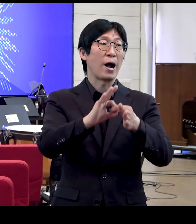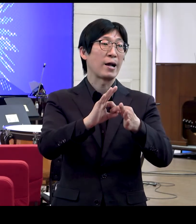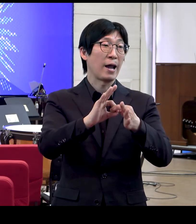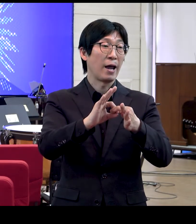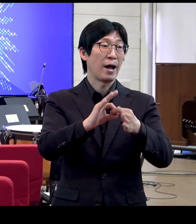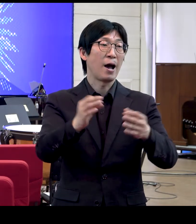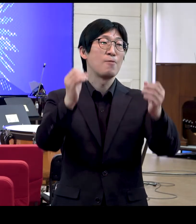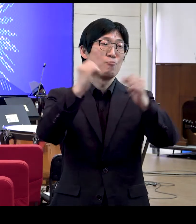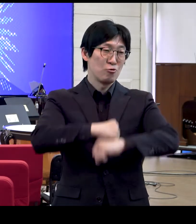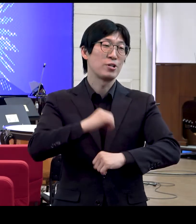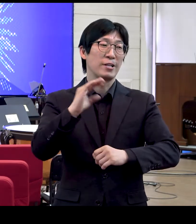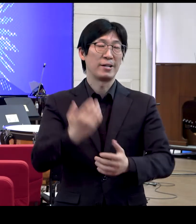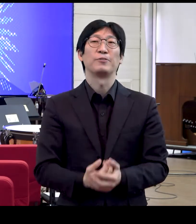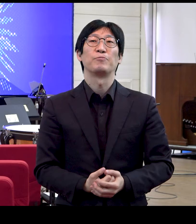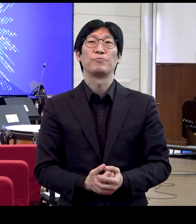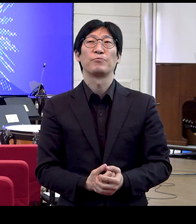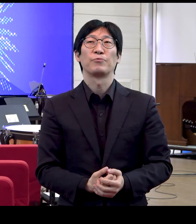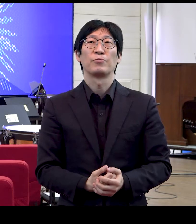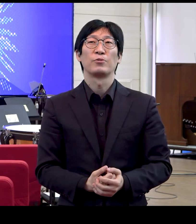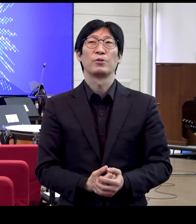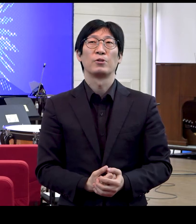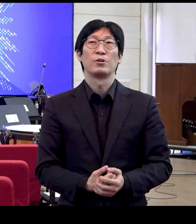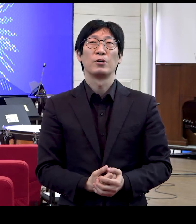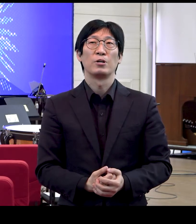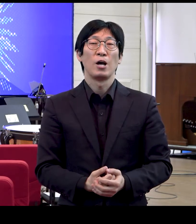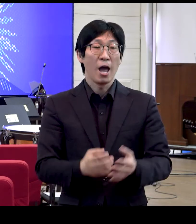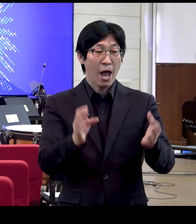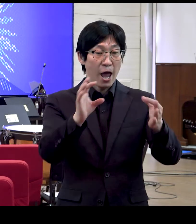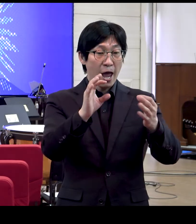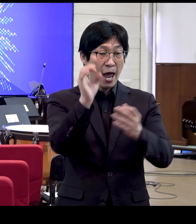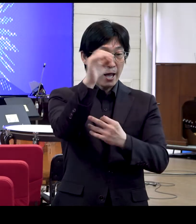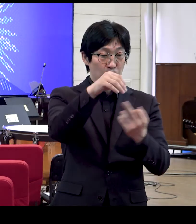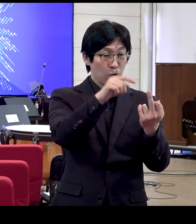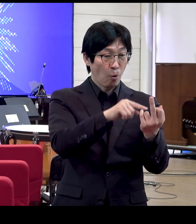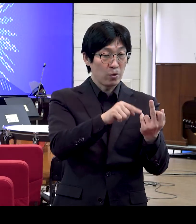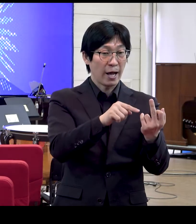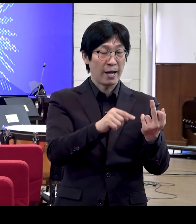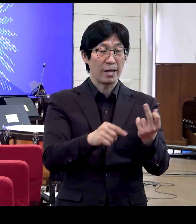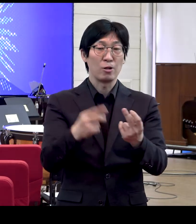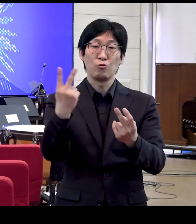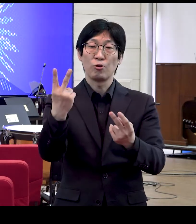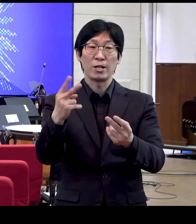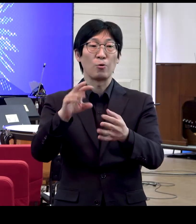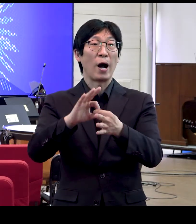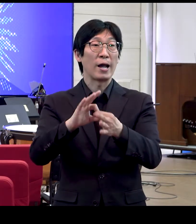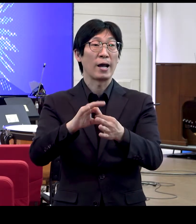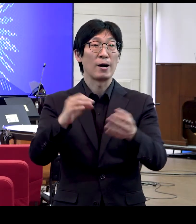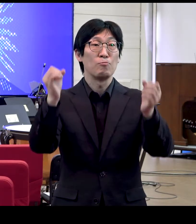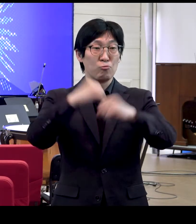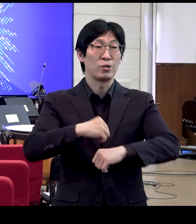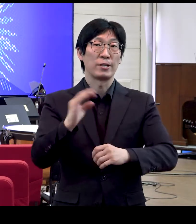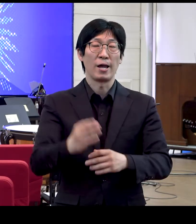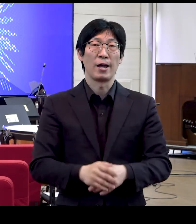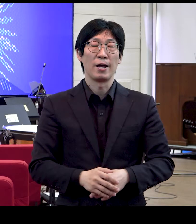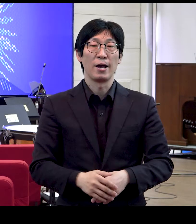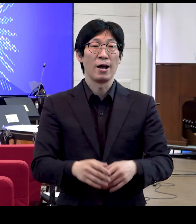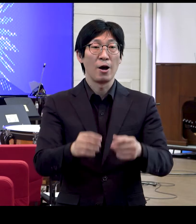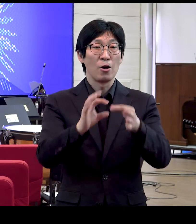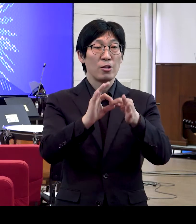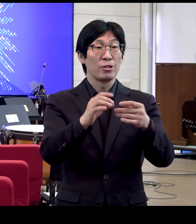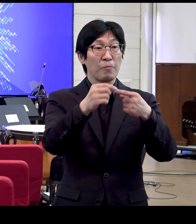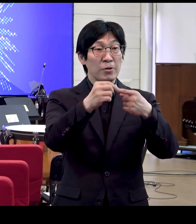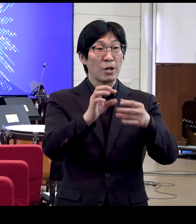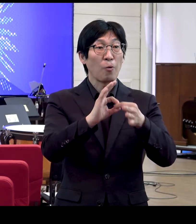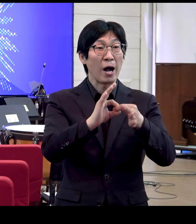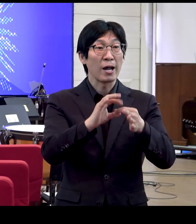망가뜨려버려요. 그러면 에덴을 에덴되게 하는 두 개의 관계를 망가뜨립니다. 첫 번째가 뭐냐? 하나님과의